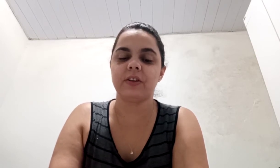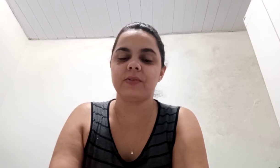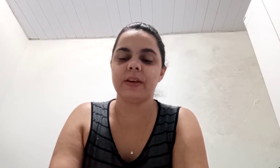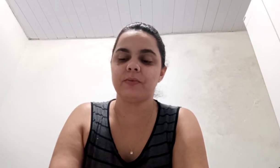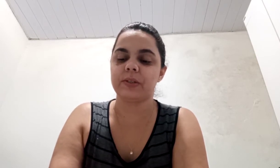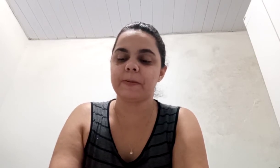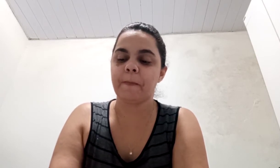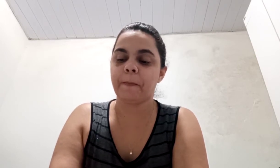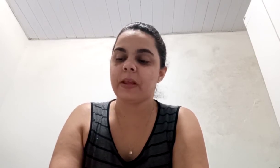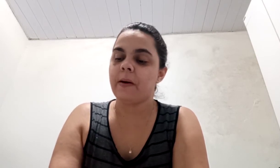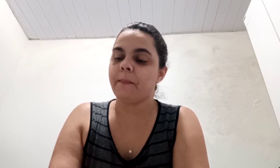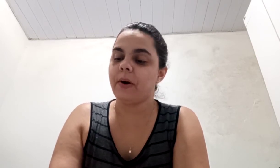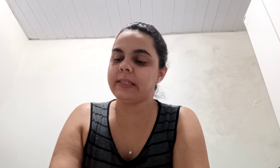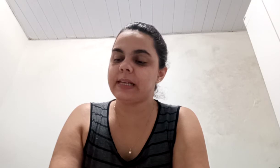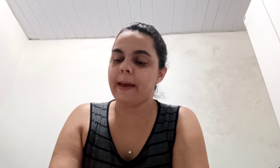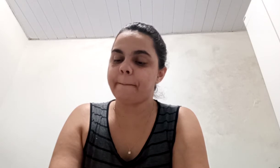nós vimos? Pois é.